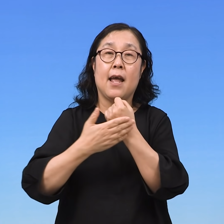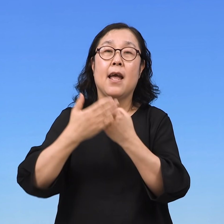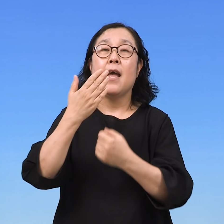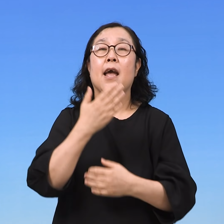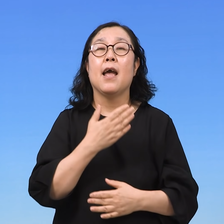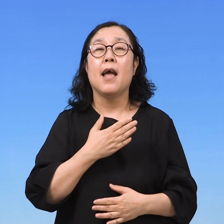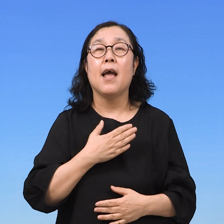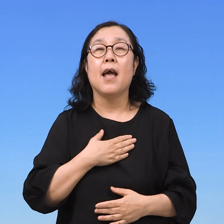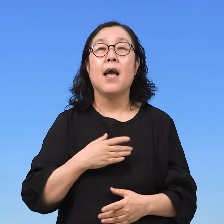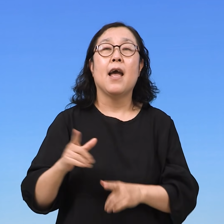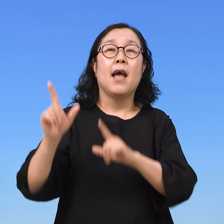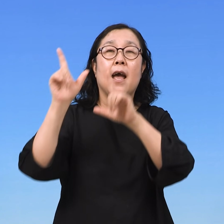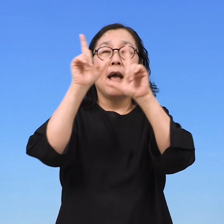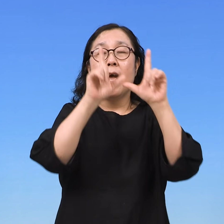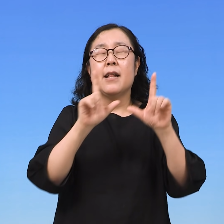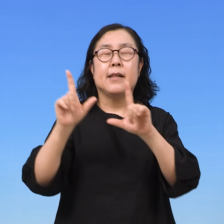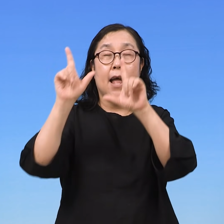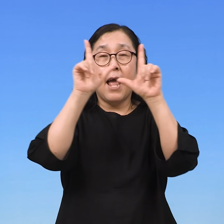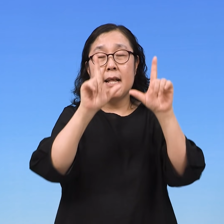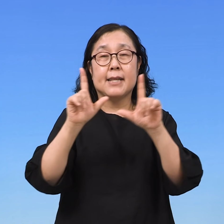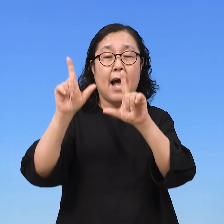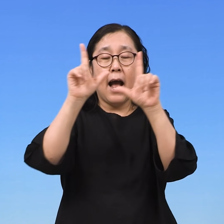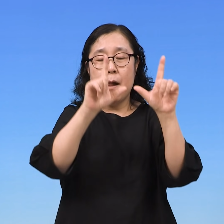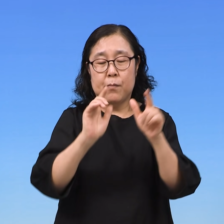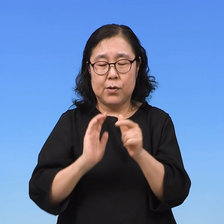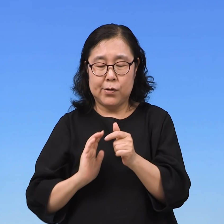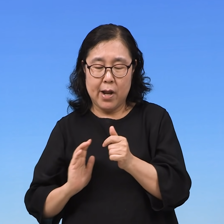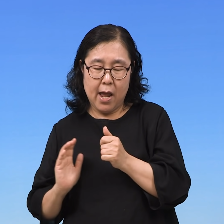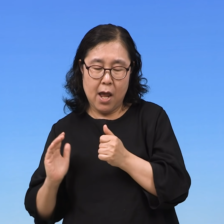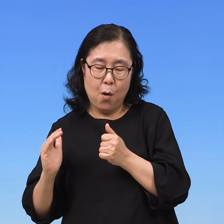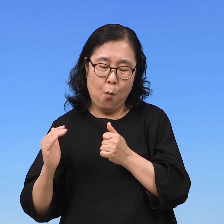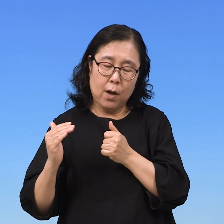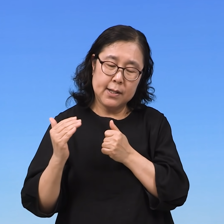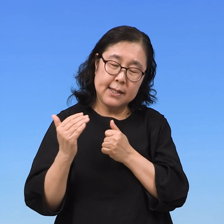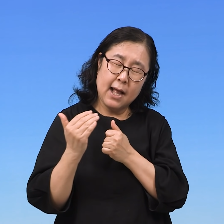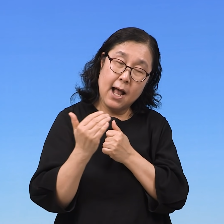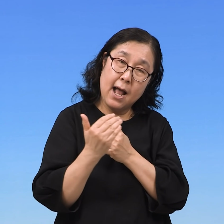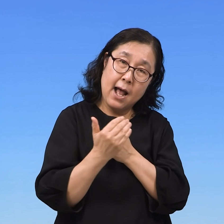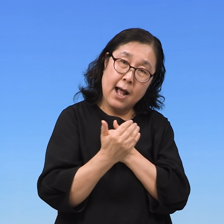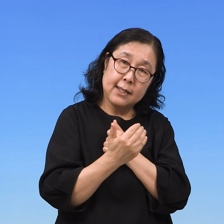내 삶을 애워싸는